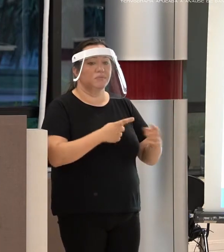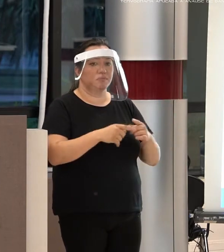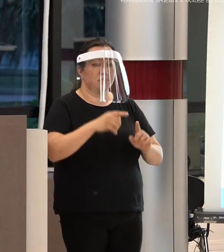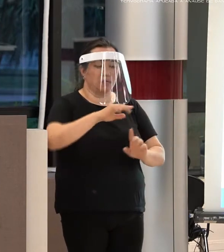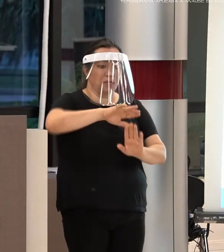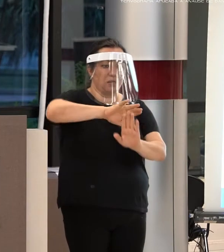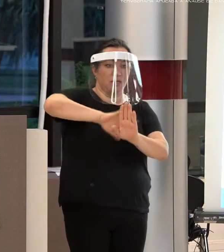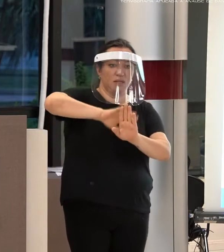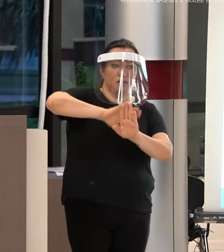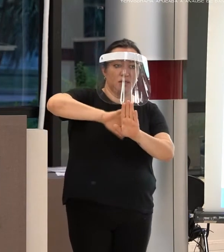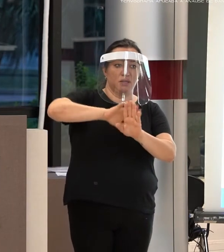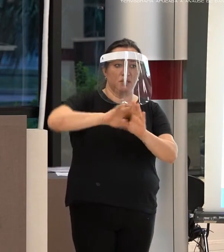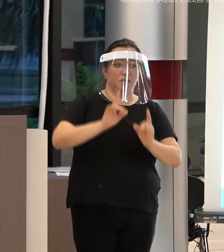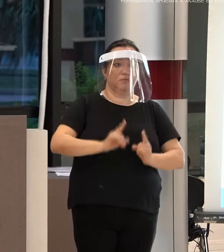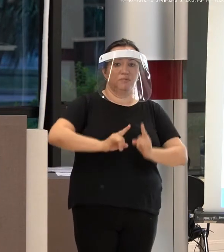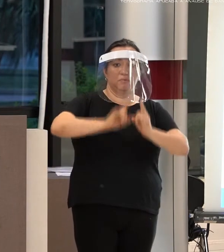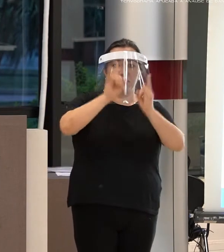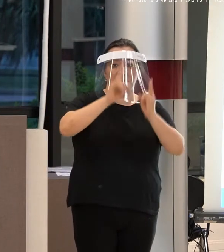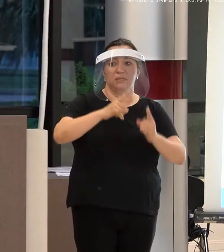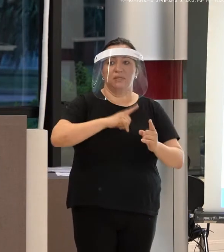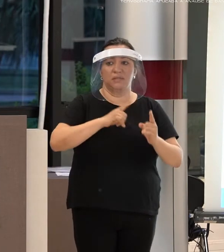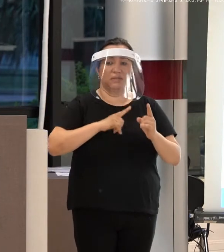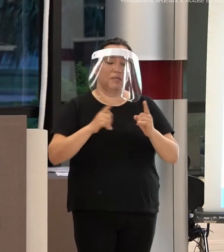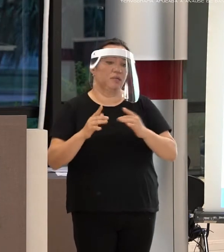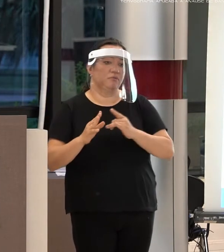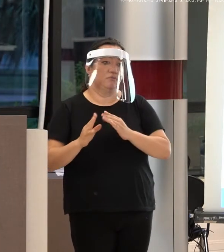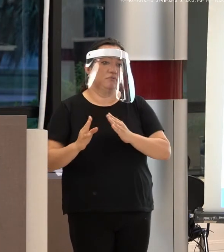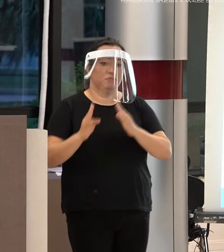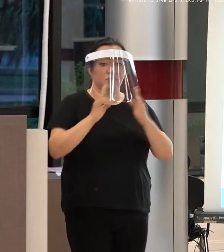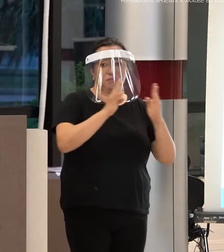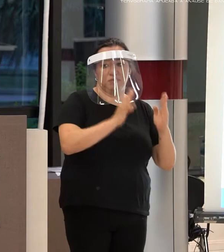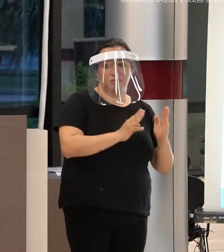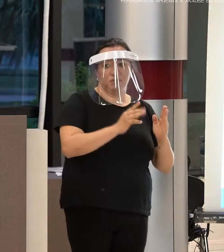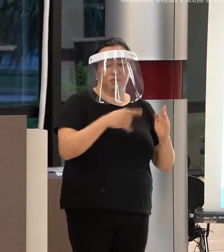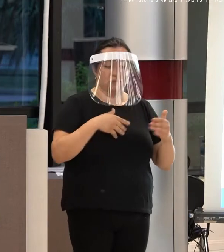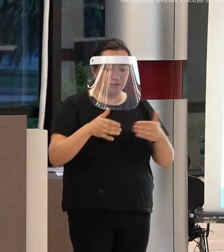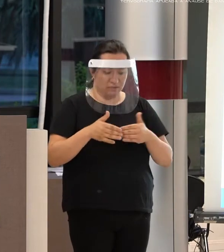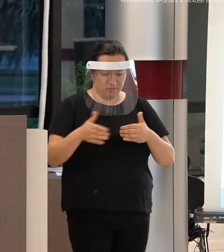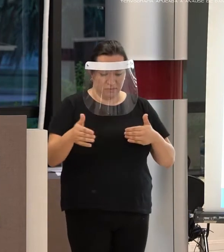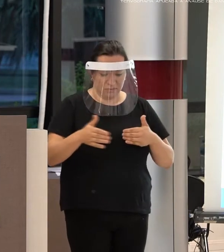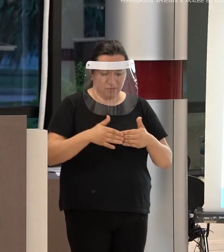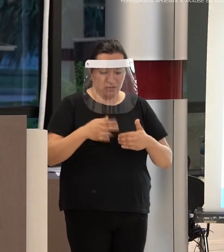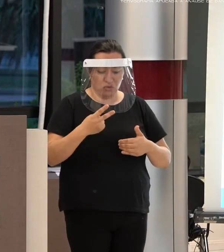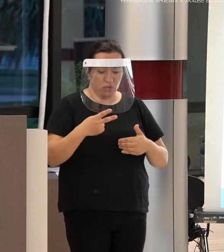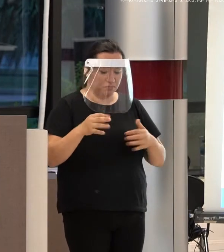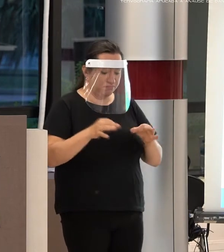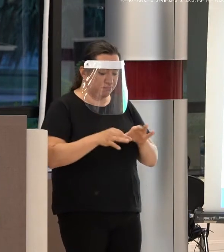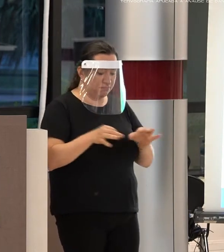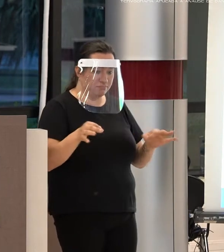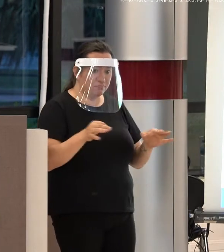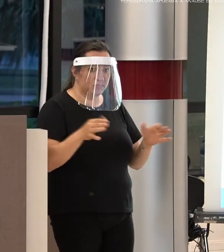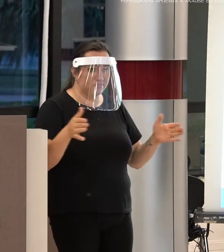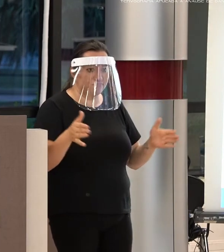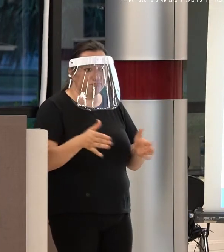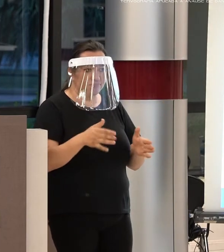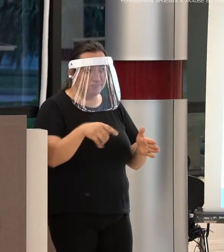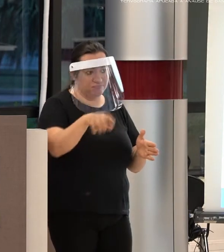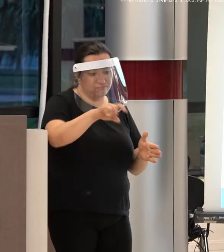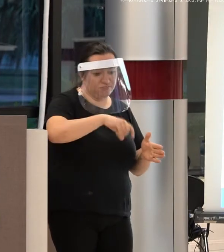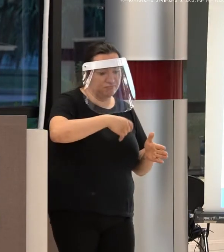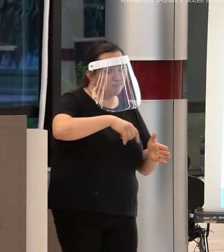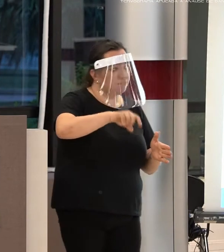atrás, onde nós temos um vizinho, onde que tem uma distância de menos de 2 metros, onde que passa uma valeta,